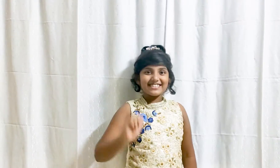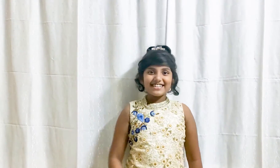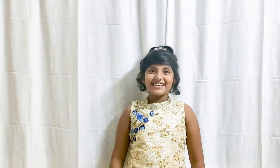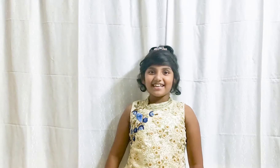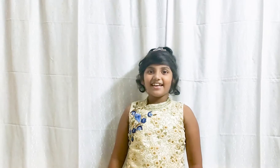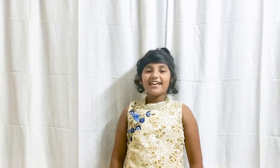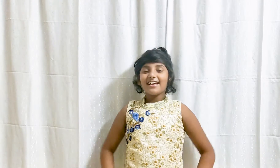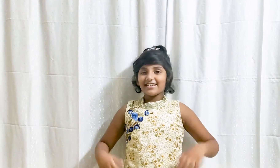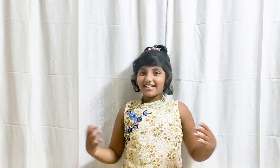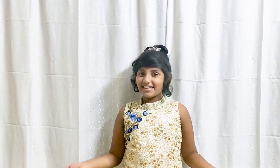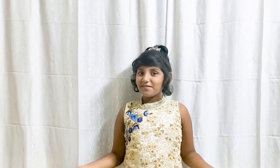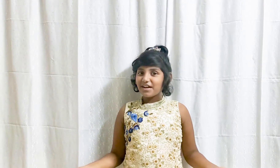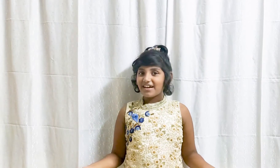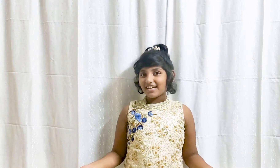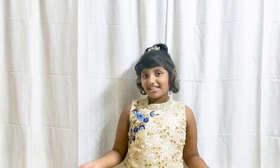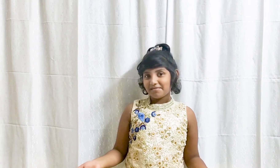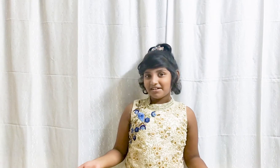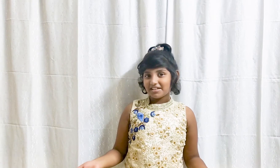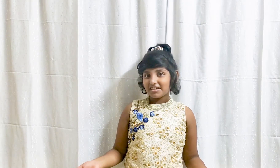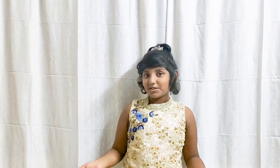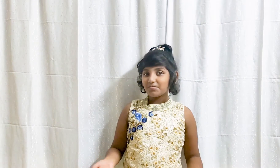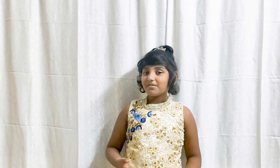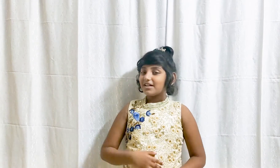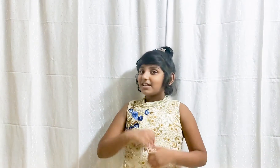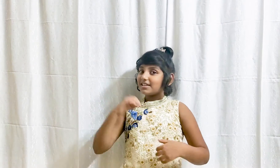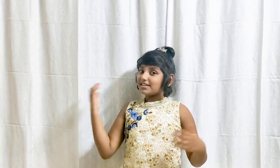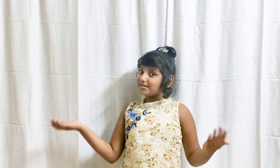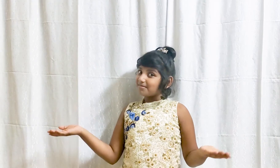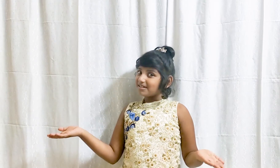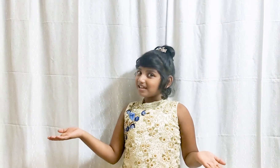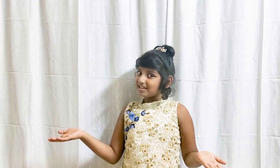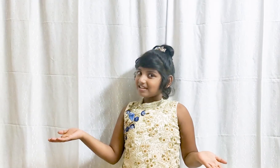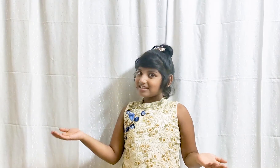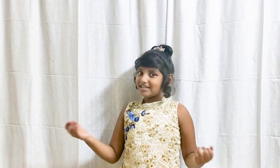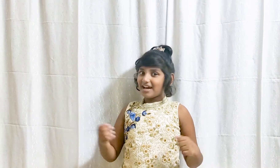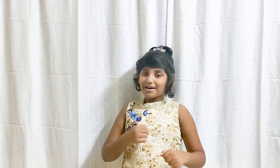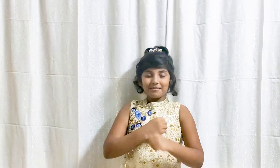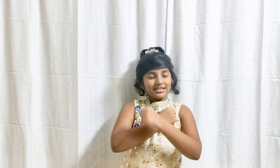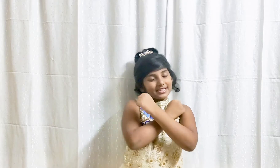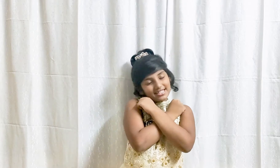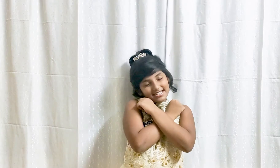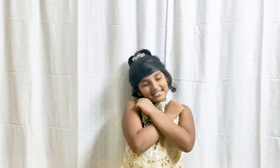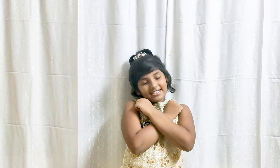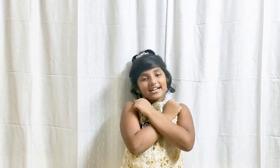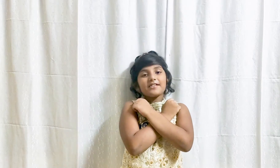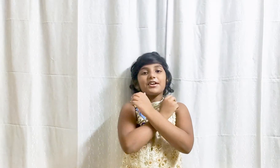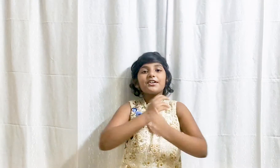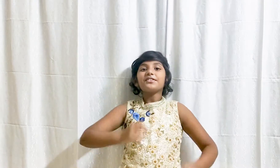5:5. எனவே அனைவரையும் நிபந்தனை இல்லாமல் நேசிக்க